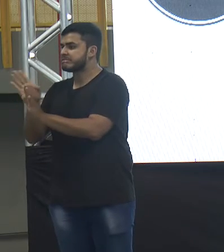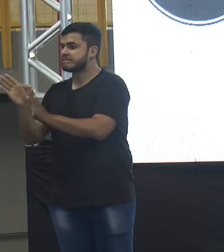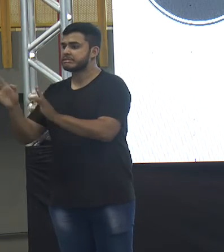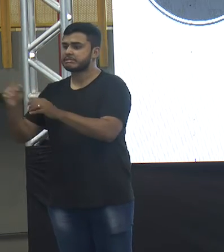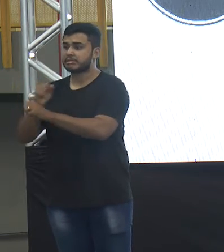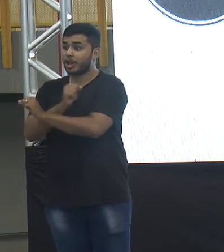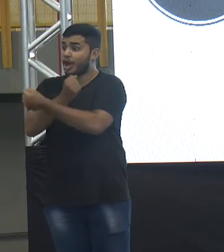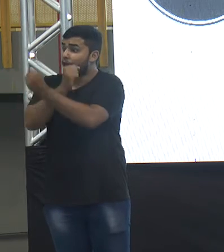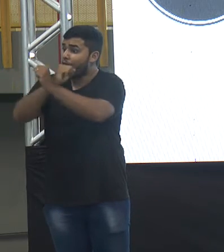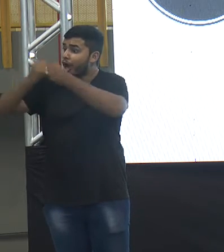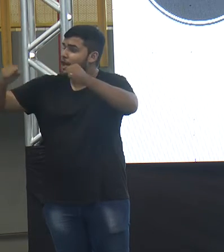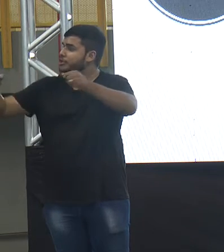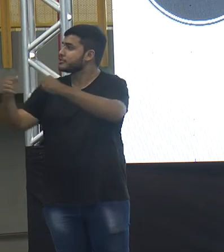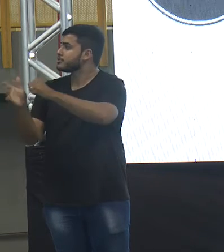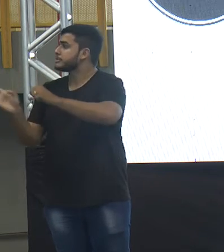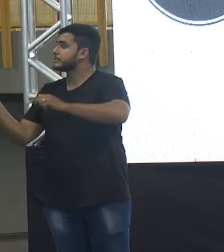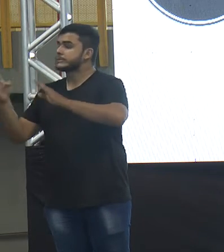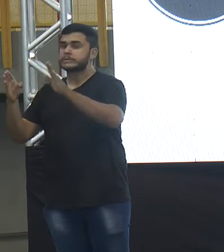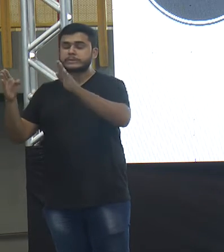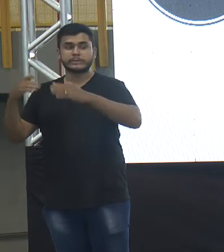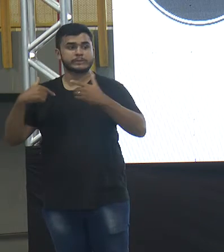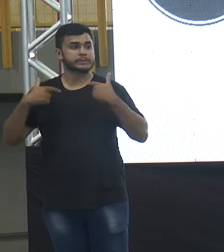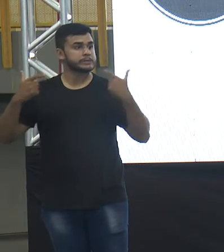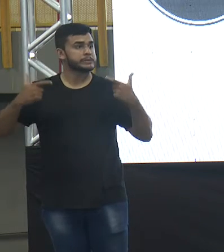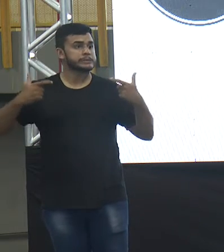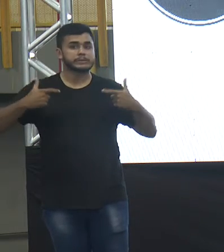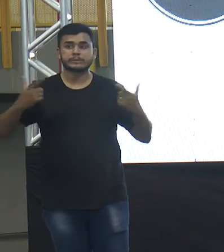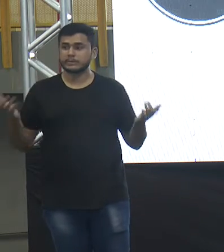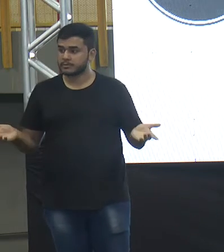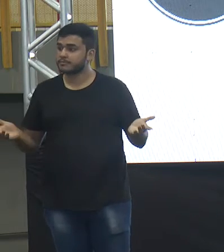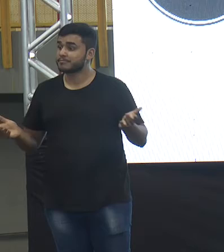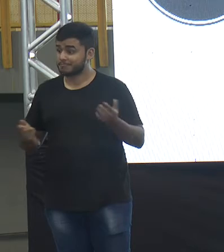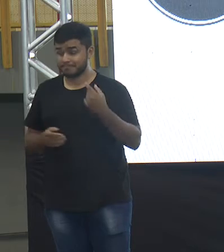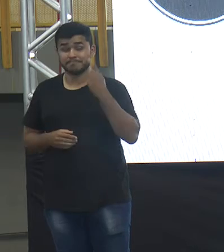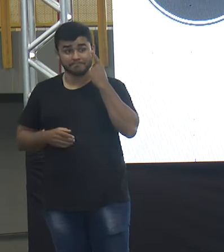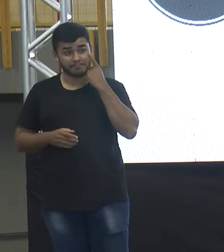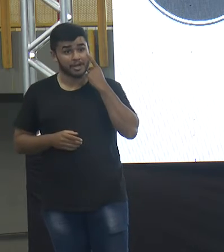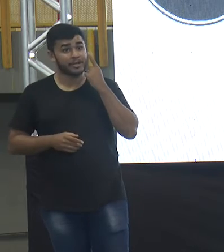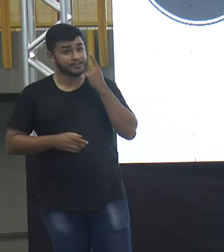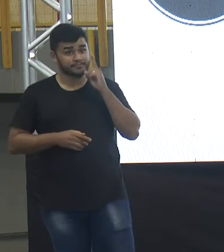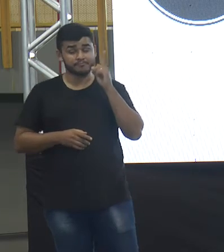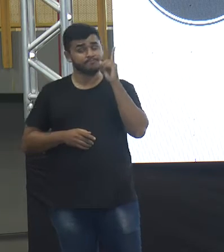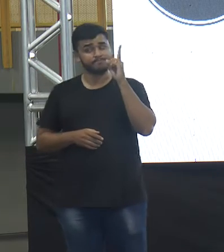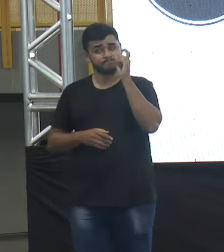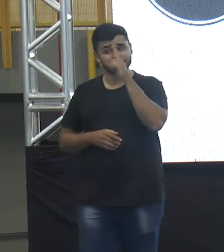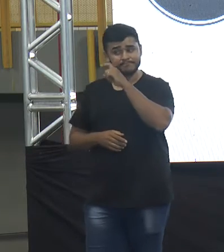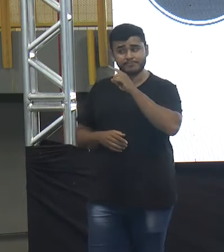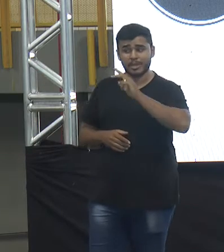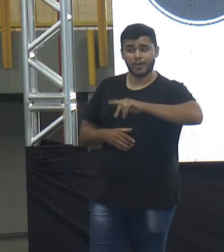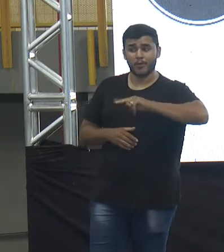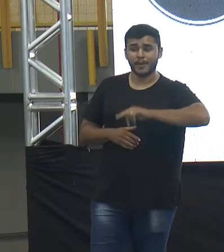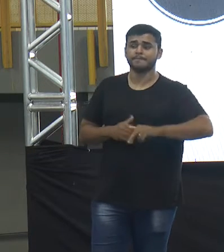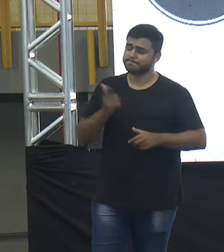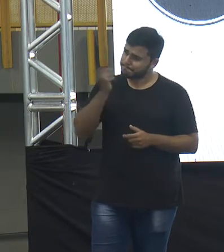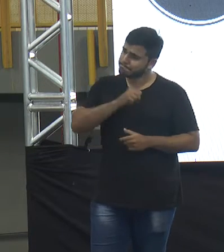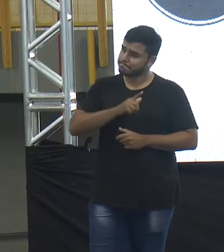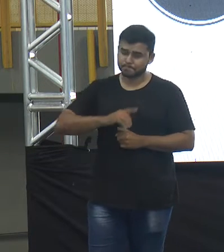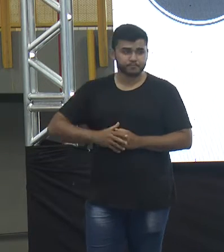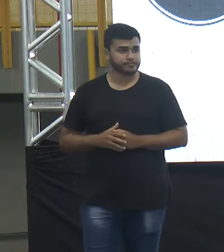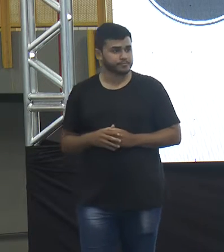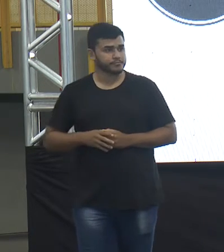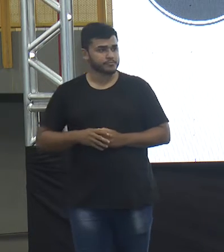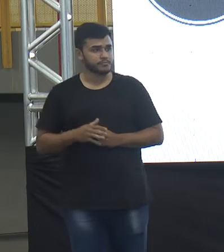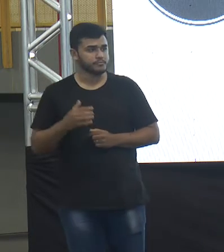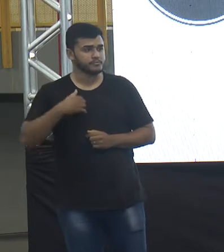muito grande, ela impõe algum tipo de desafio, mas não é difícil. Se eu disser para vocês, nós nos